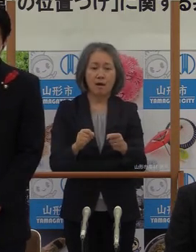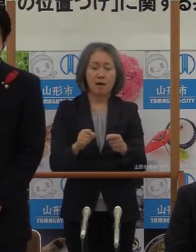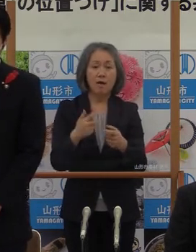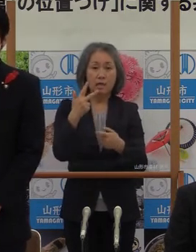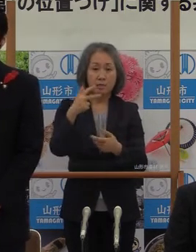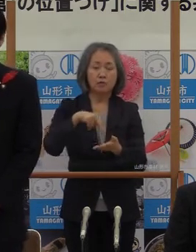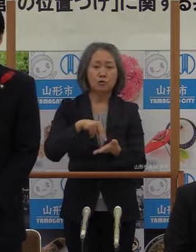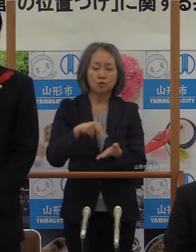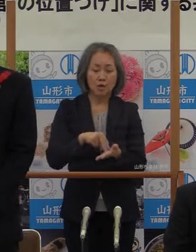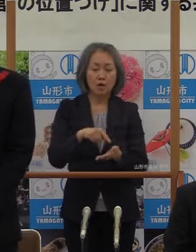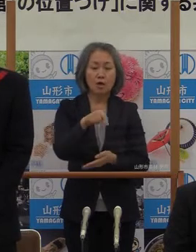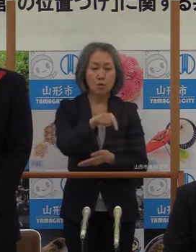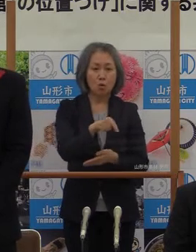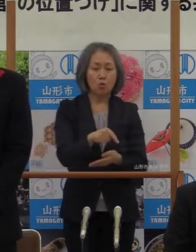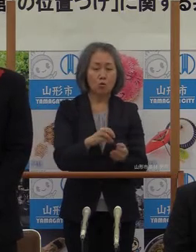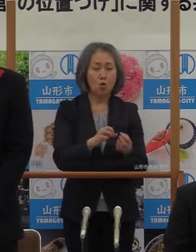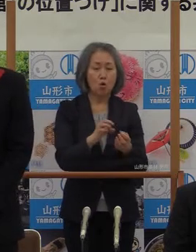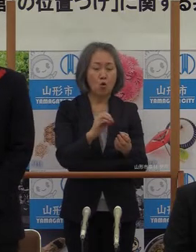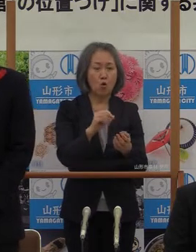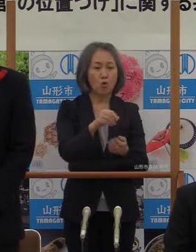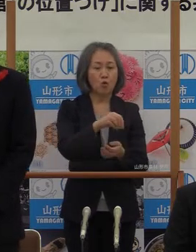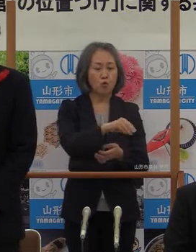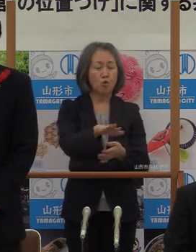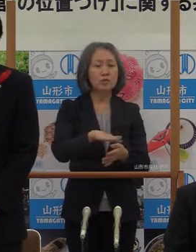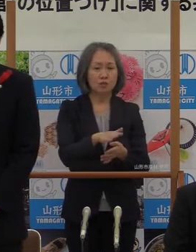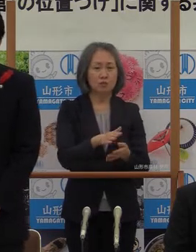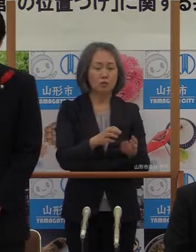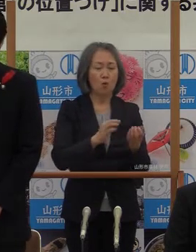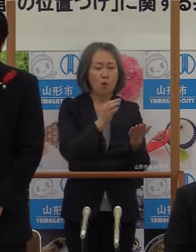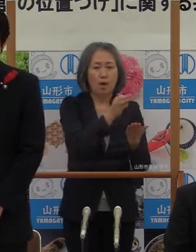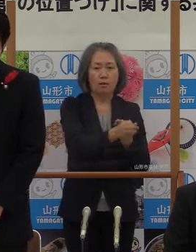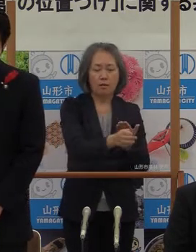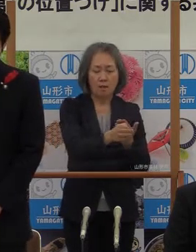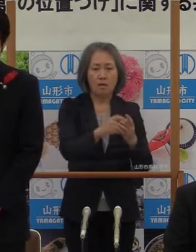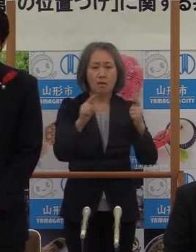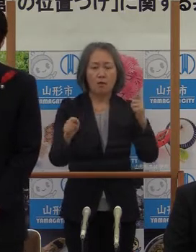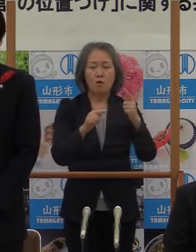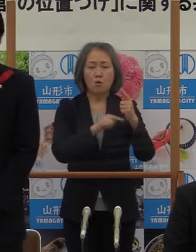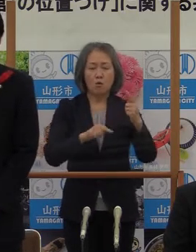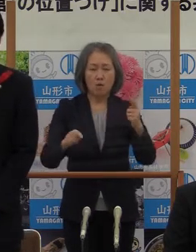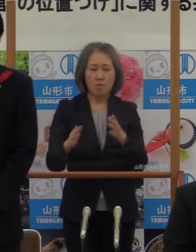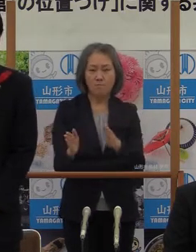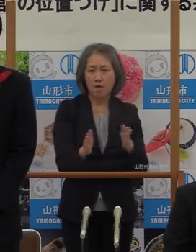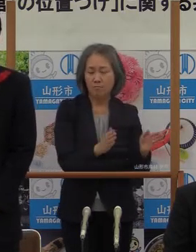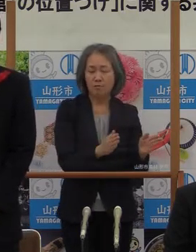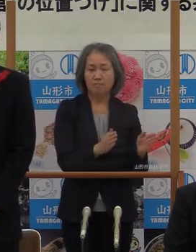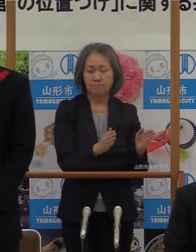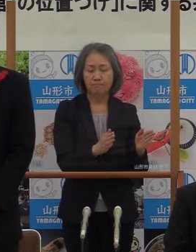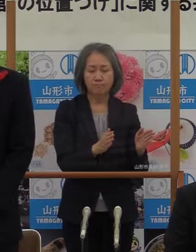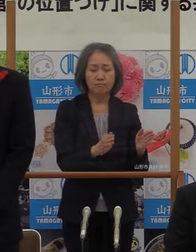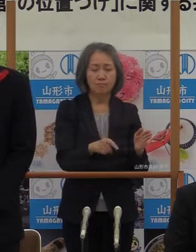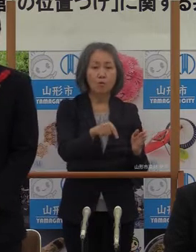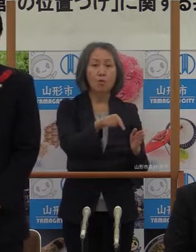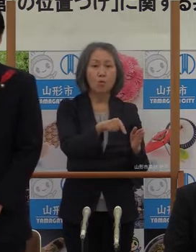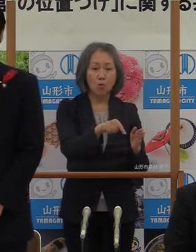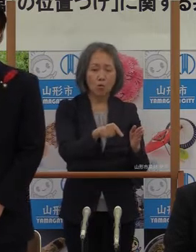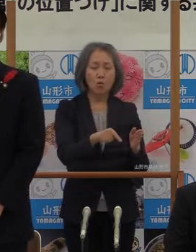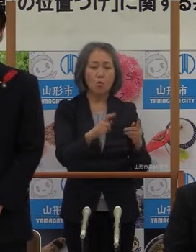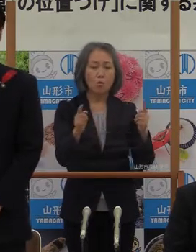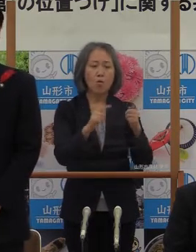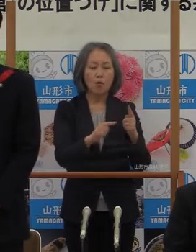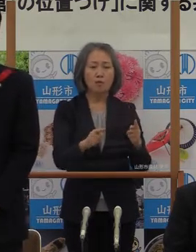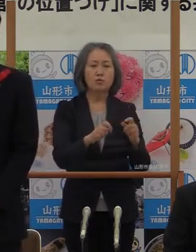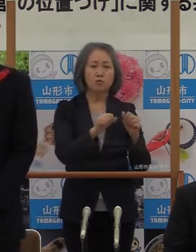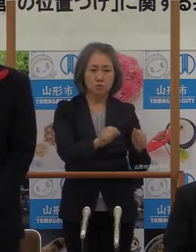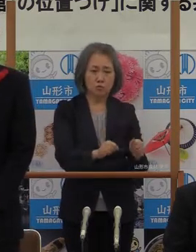当該土地を取得して公園として整備をし、公園空白区域解消を図ることとし、合